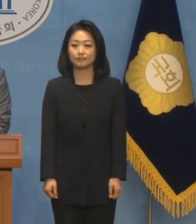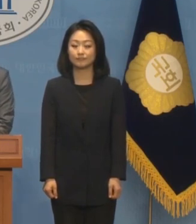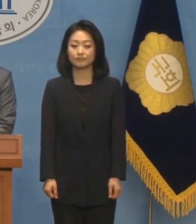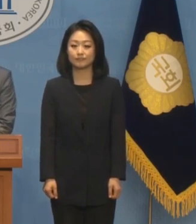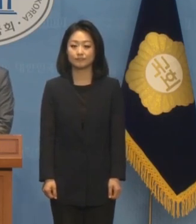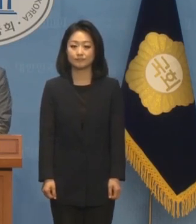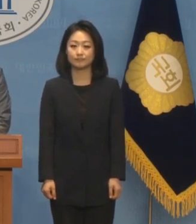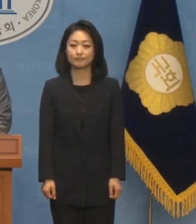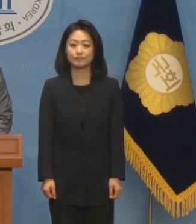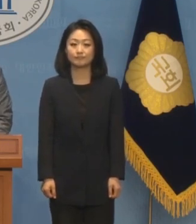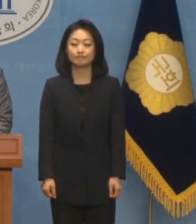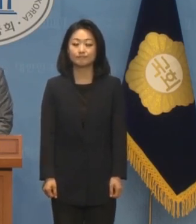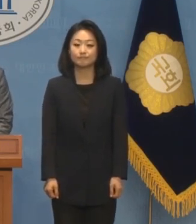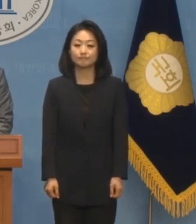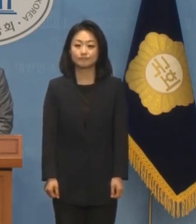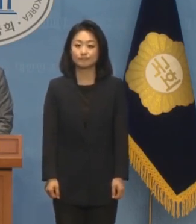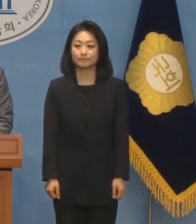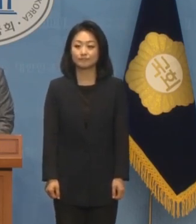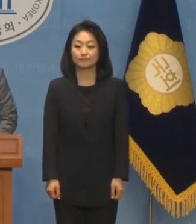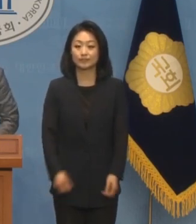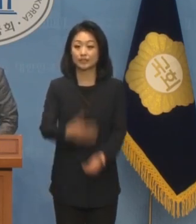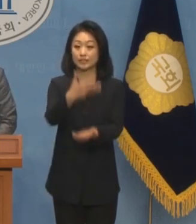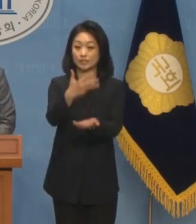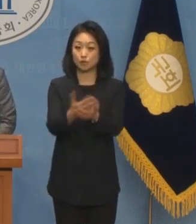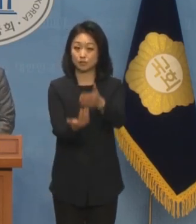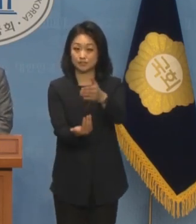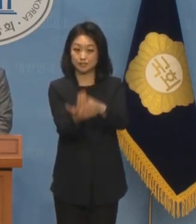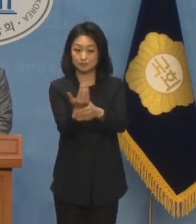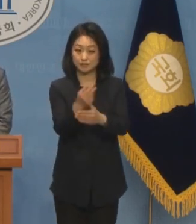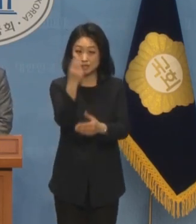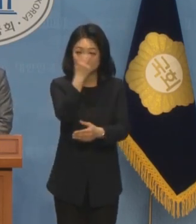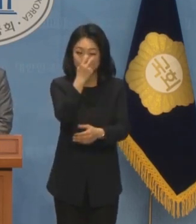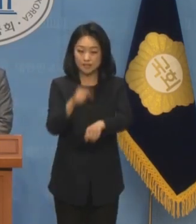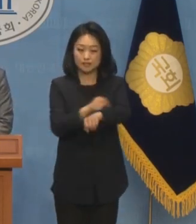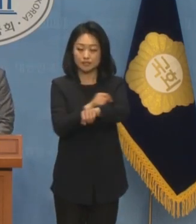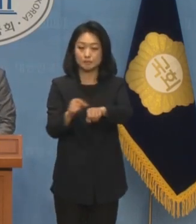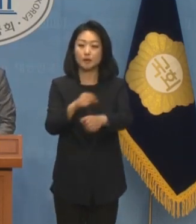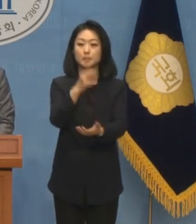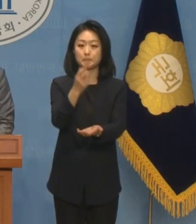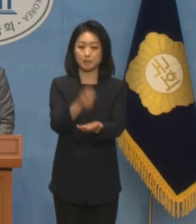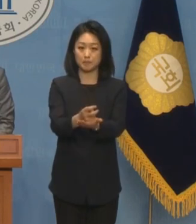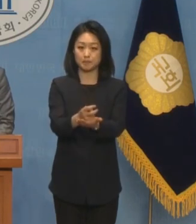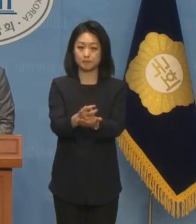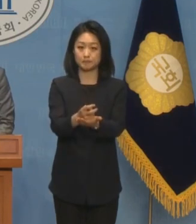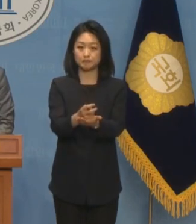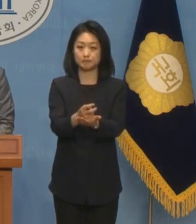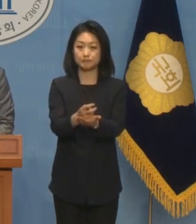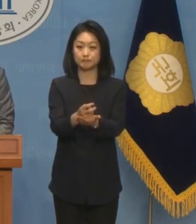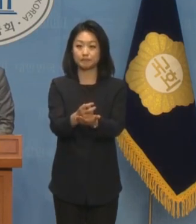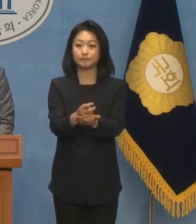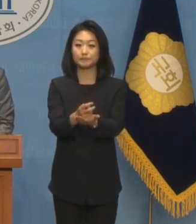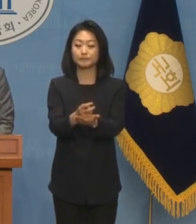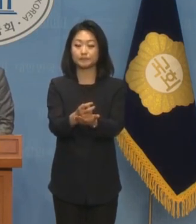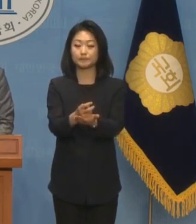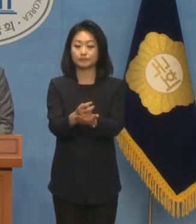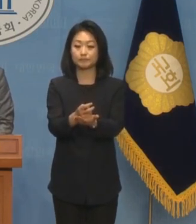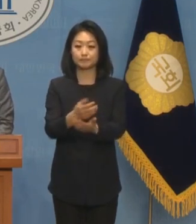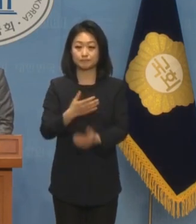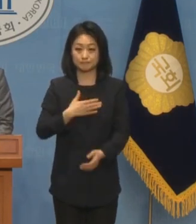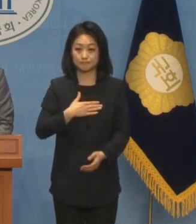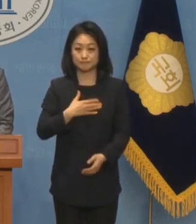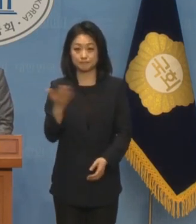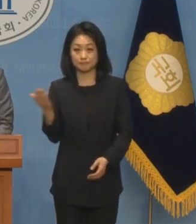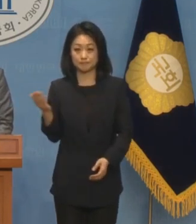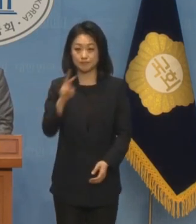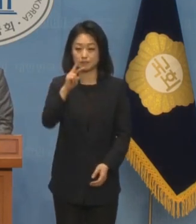안녕하십니까 예 이태원 참사 진상규명 특별법에 대해서 어 저와 박주민